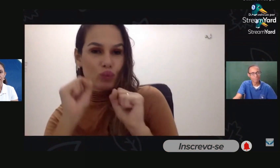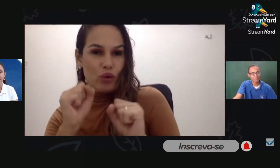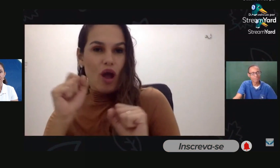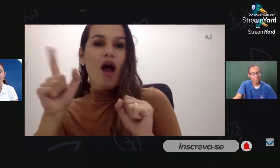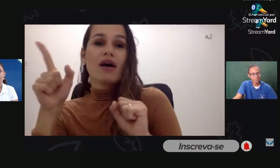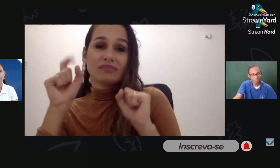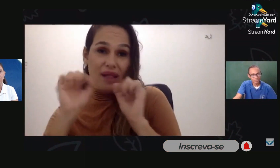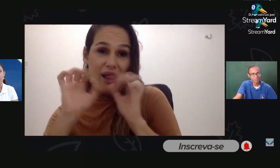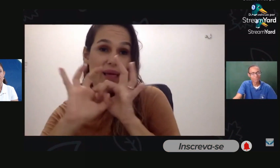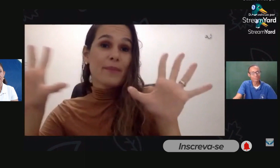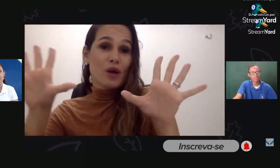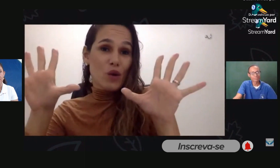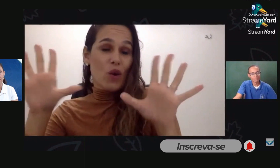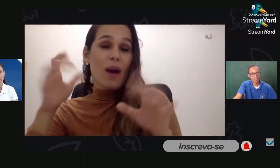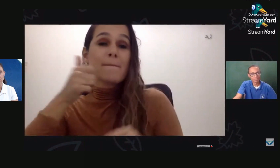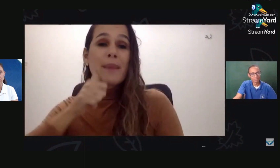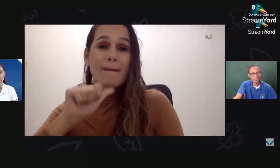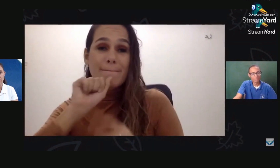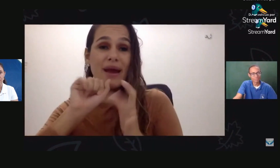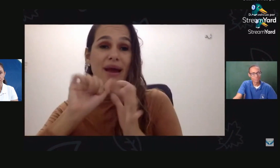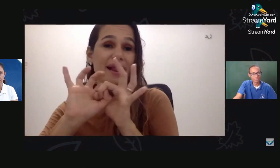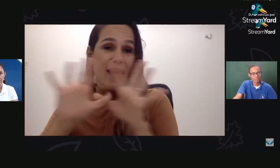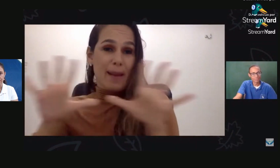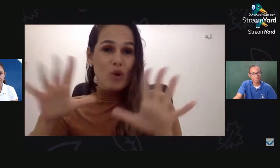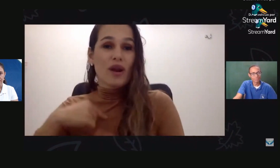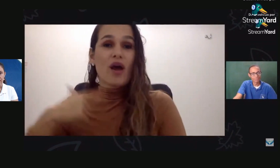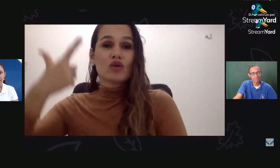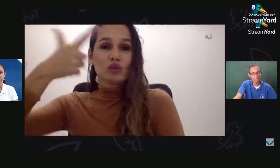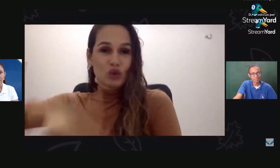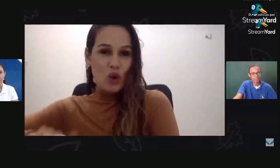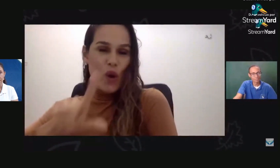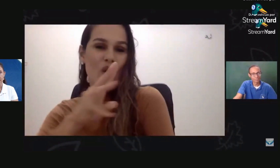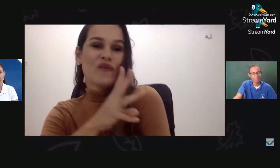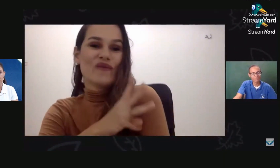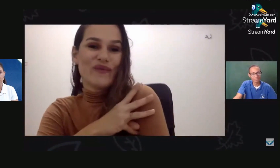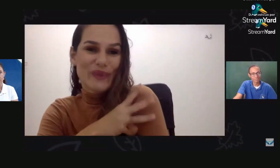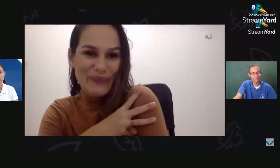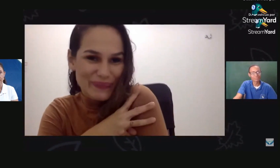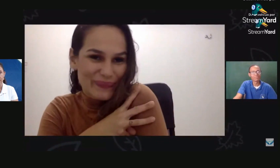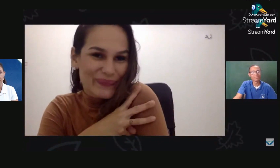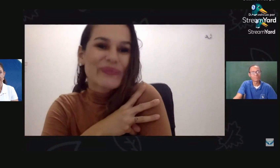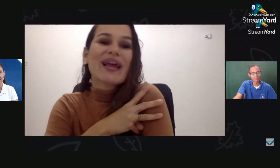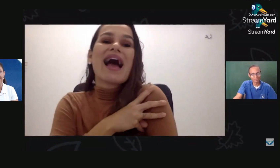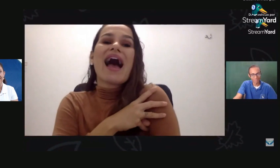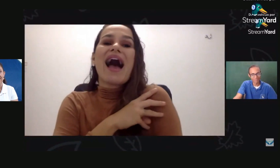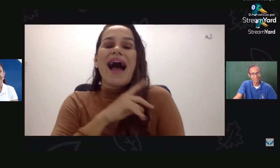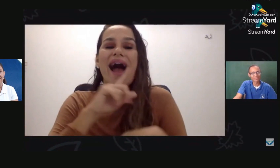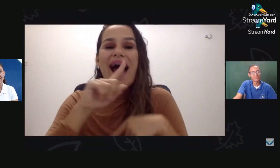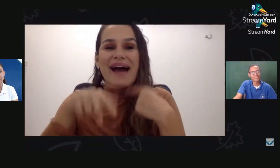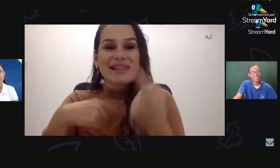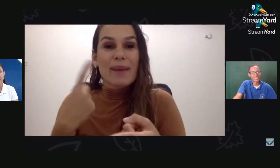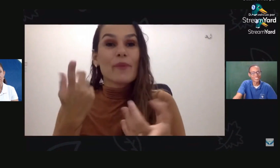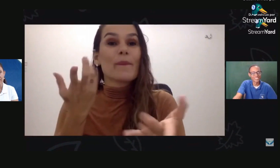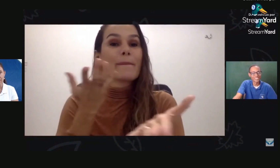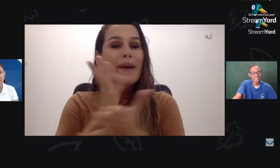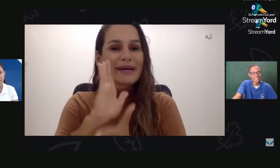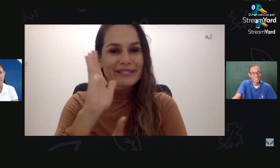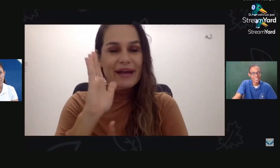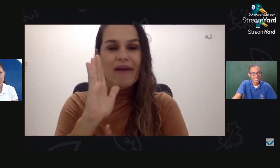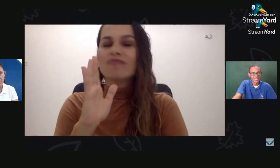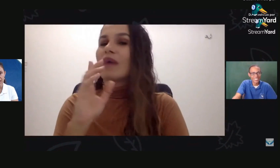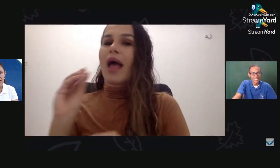eu fiquei por alguns anos repetindo o terceiro ano. Então, a minha mãe resolveu, então, né? Depois de